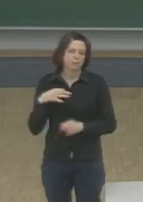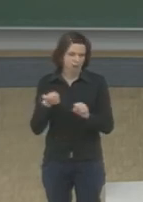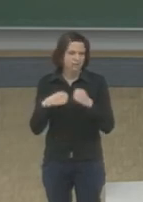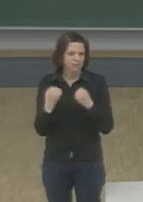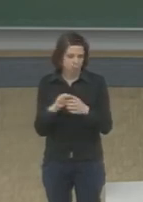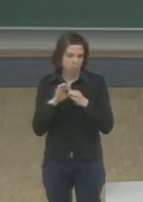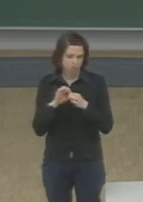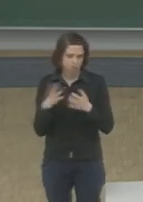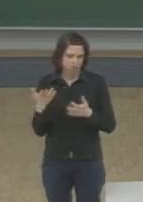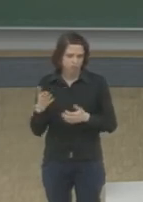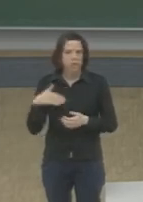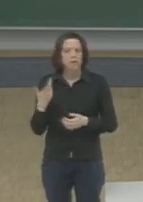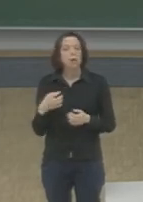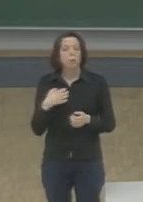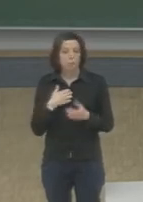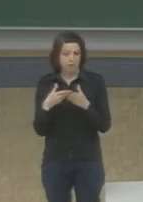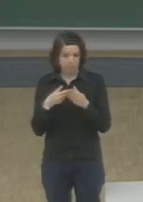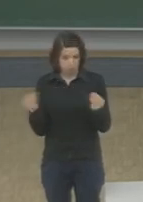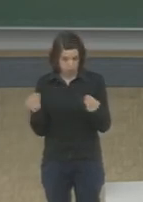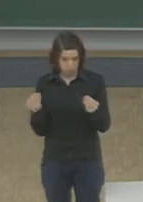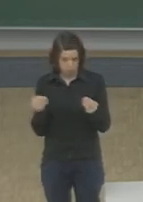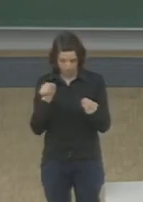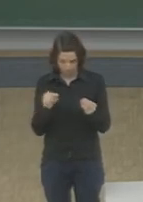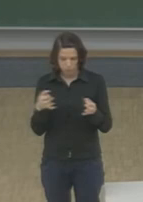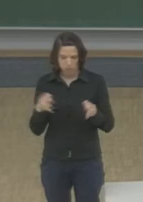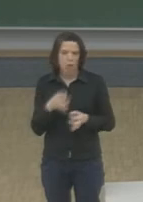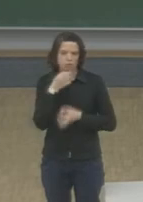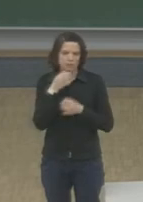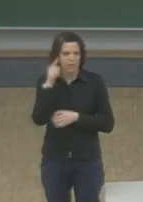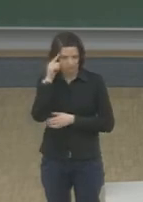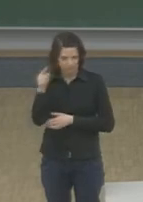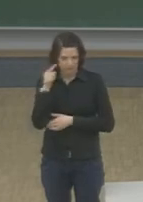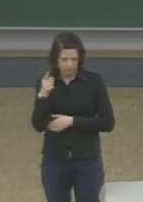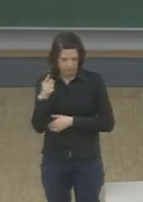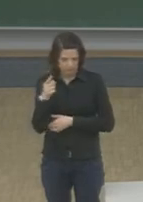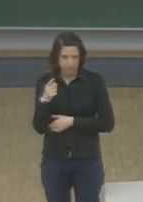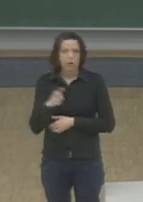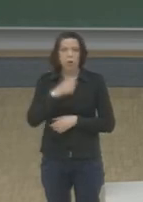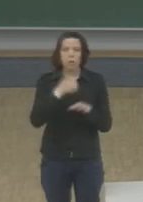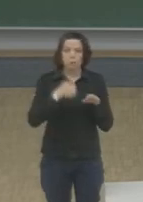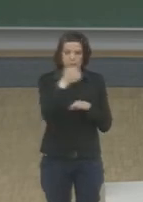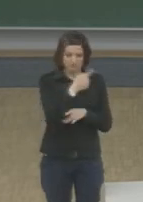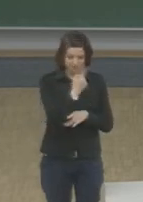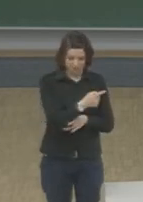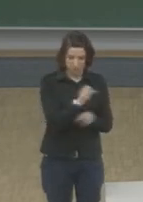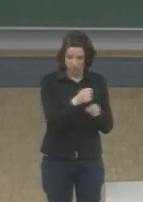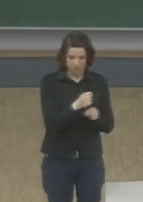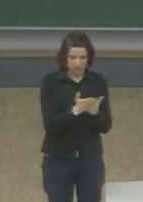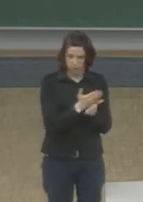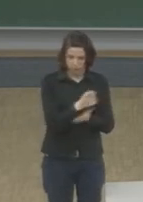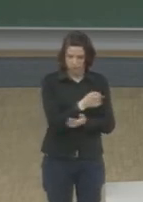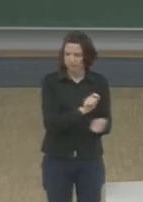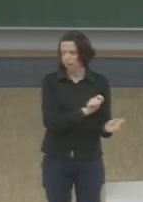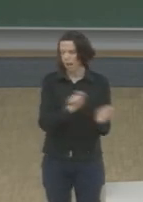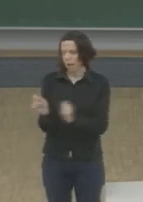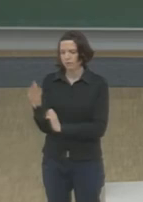Situationen, in denen Problemlösungen, die spezifisches Wissen und Können erfordern, an Dritte als Ausführende delegiert werden. Ich